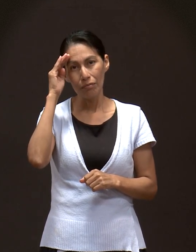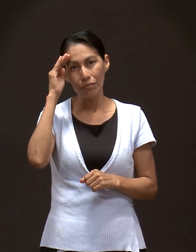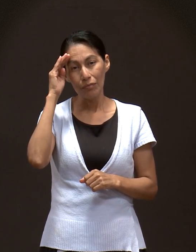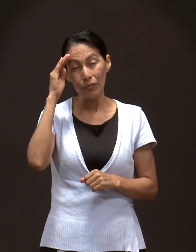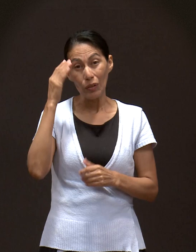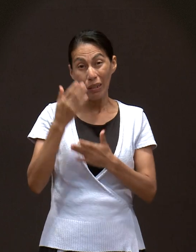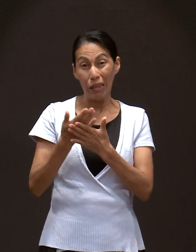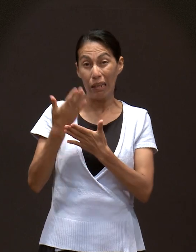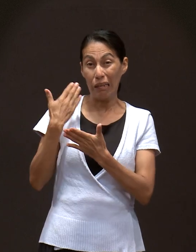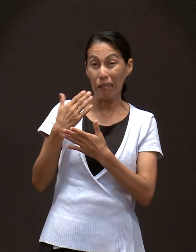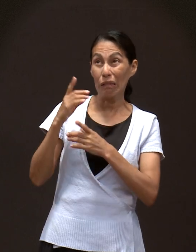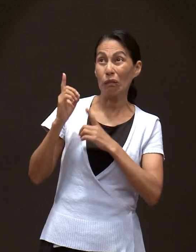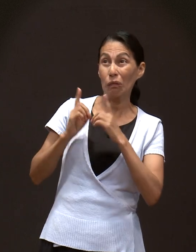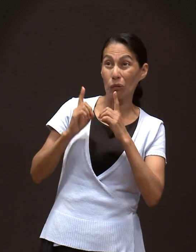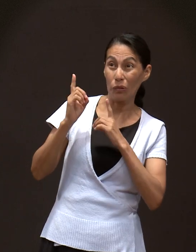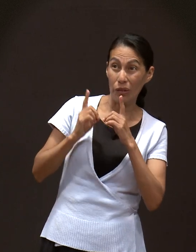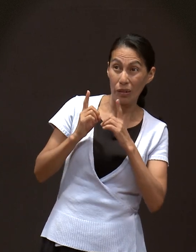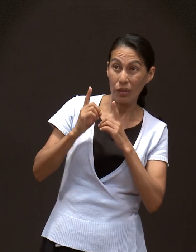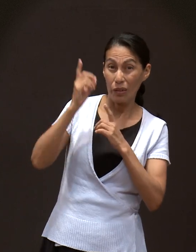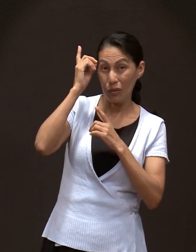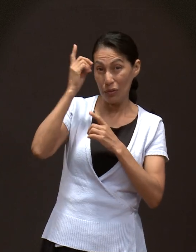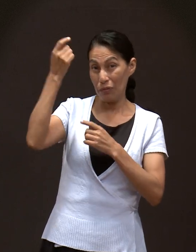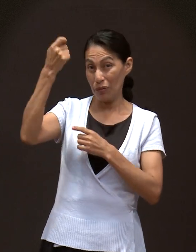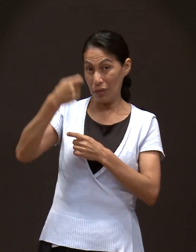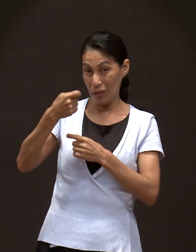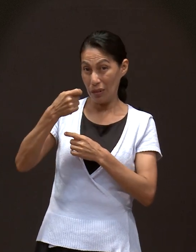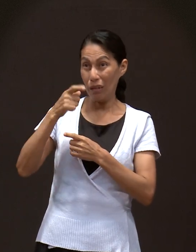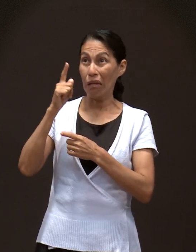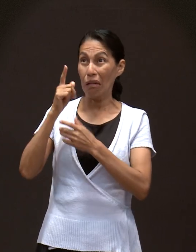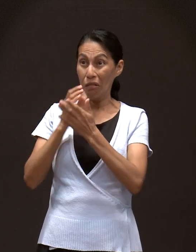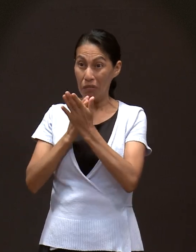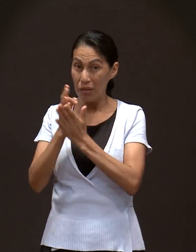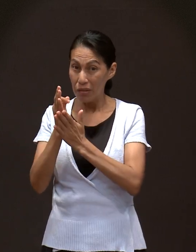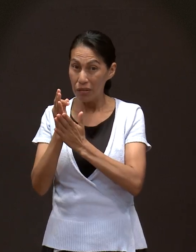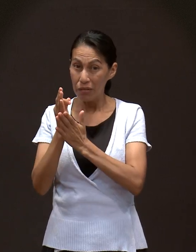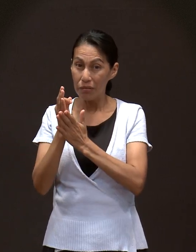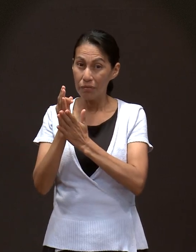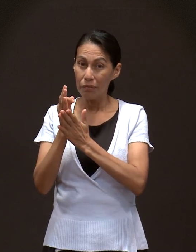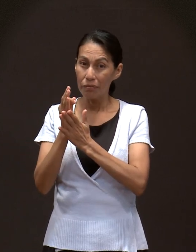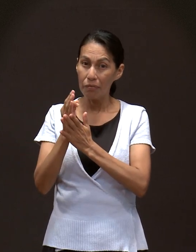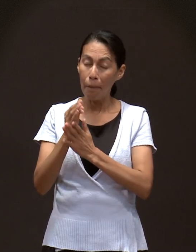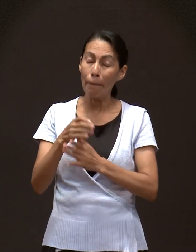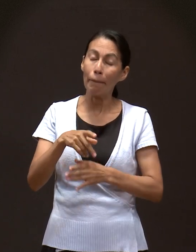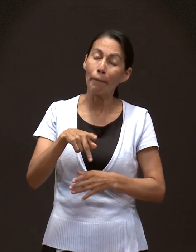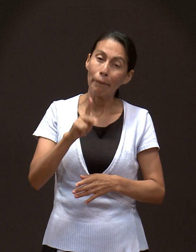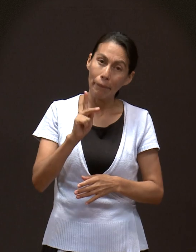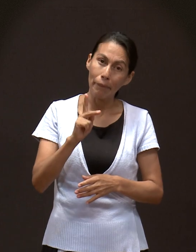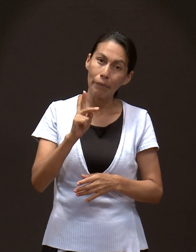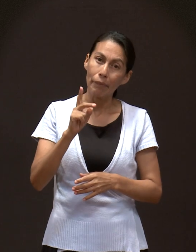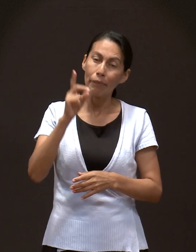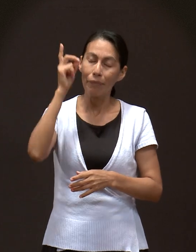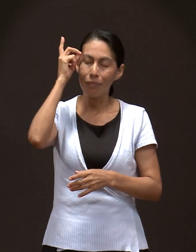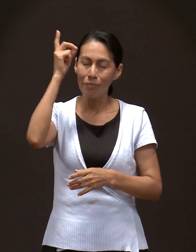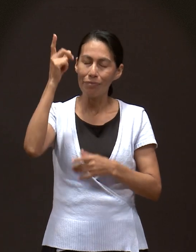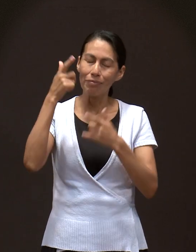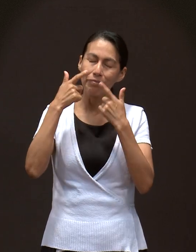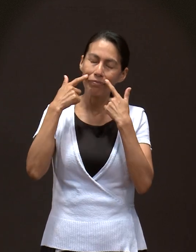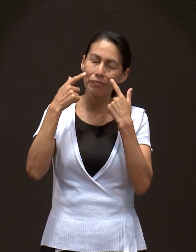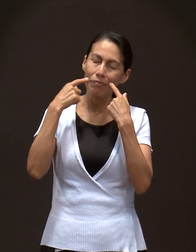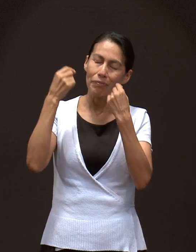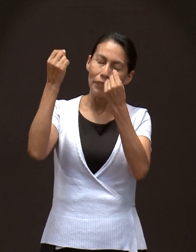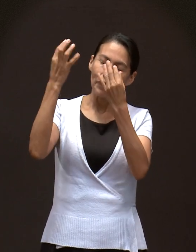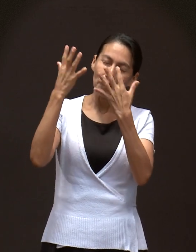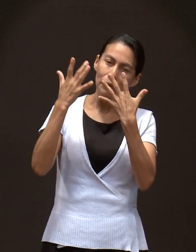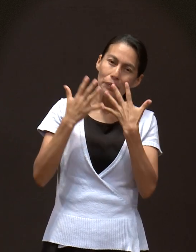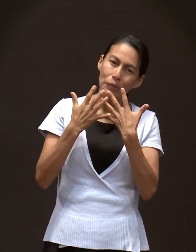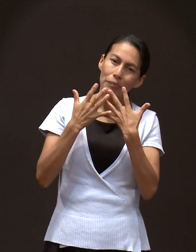Porque yo dudé de Dios, dudé de sus bendiciones, de su fidelidad. Pero él nuevamente me